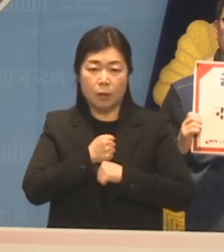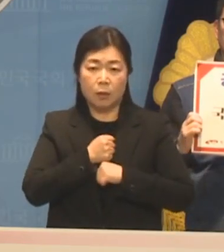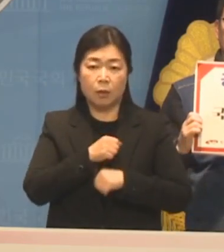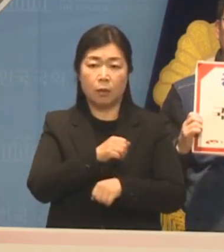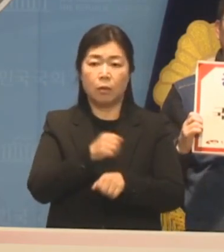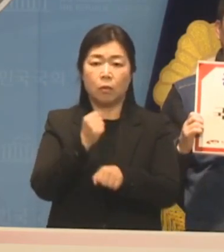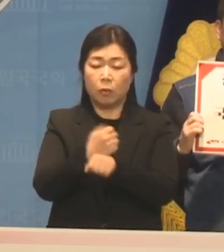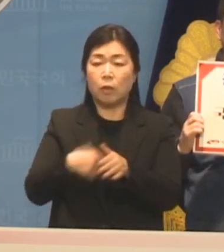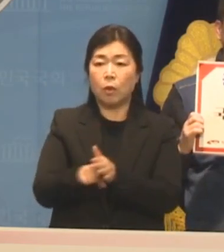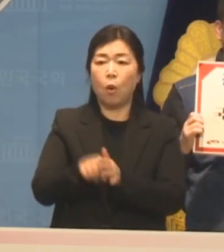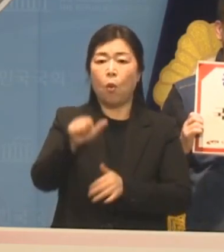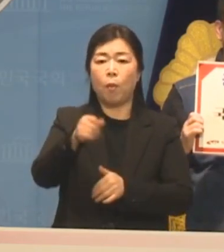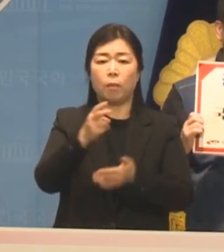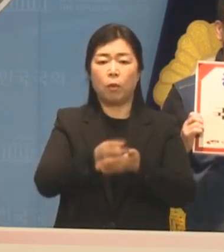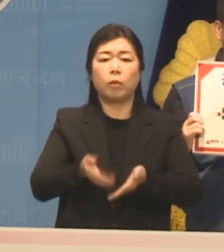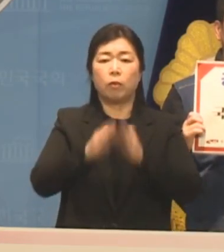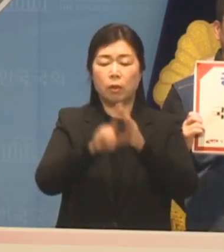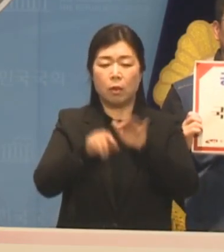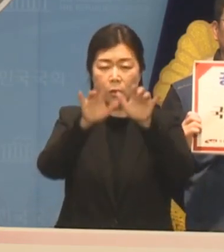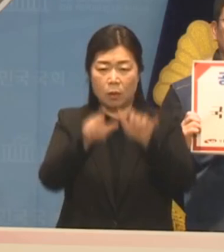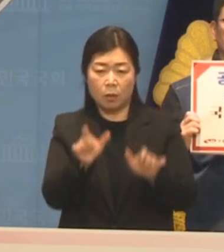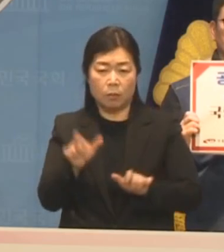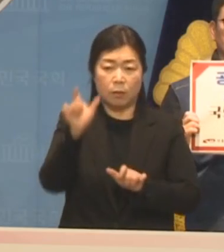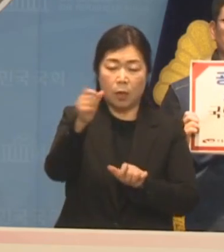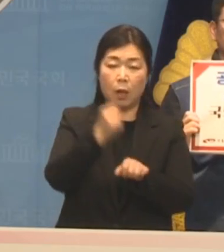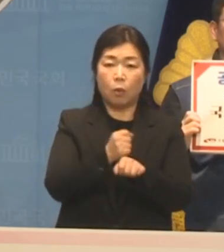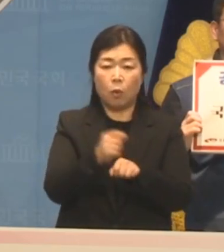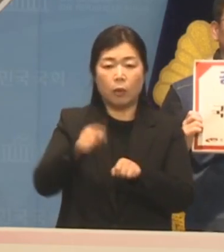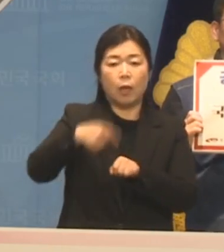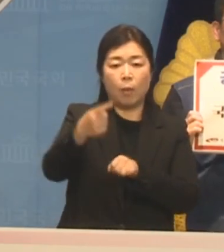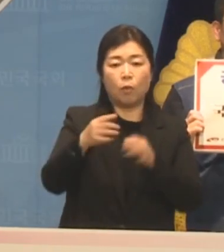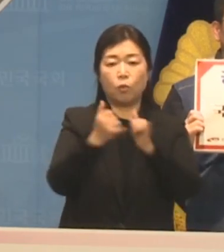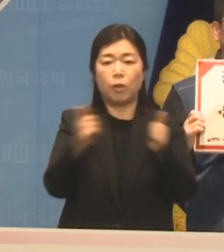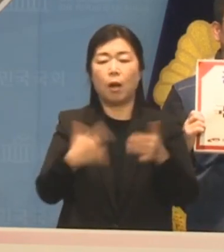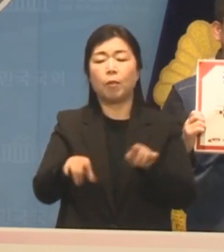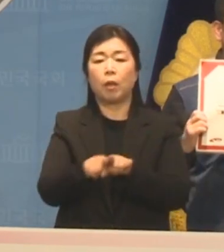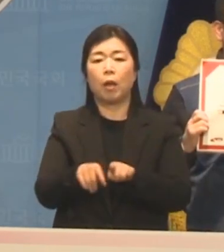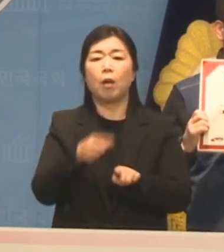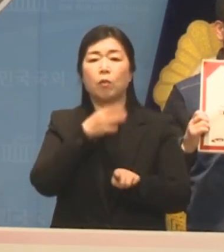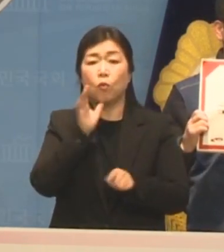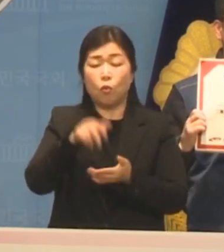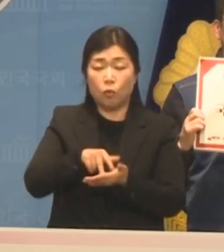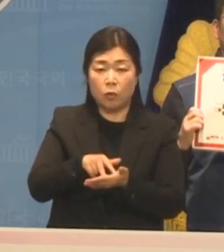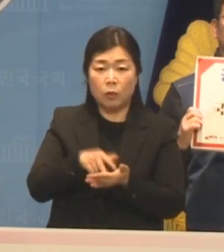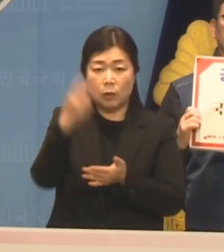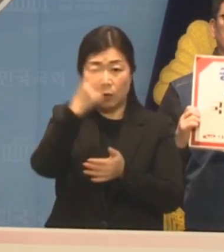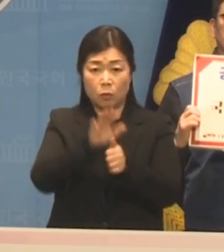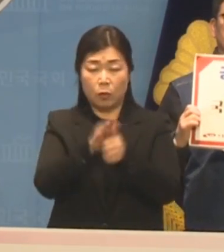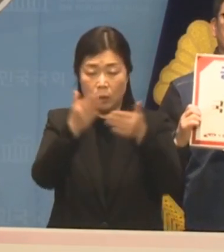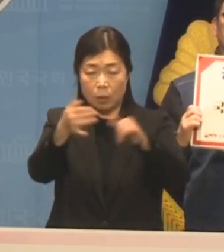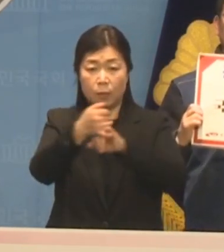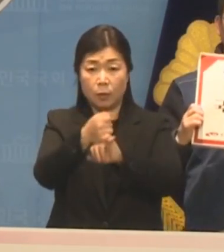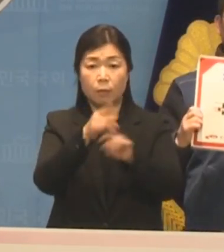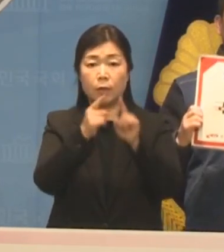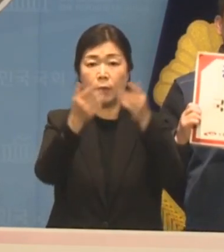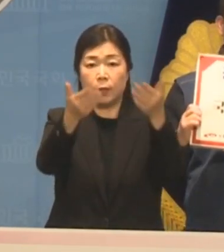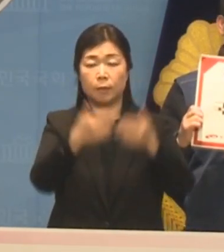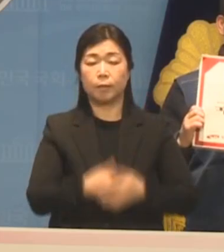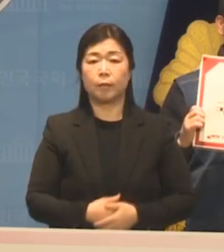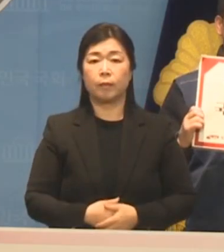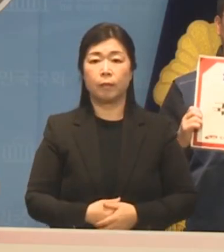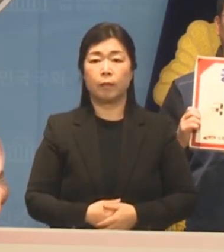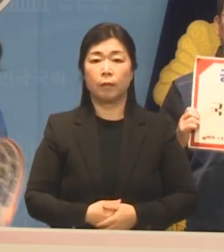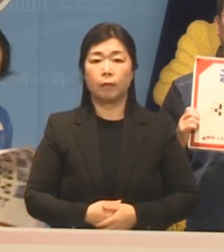지키도록 오만입법 청원을 시작합니다. 그 다음은 국민과 함께 노후를 지켜나가겠다 약속드리겠습니다.